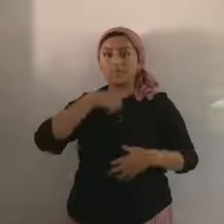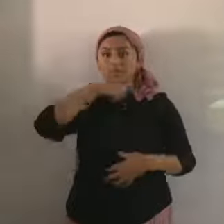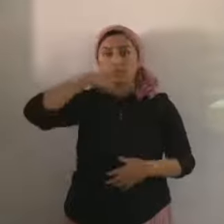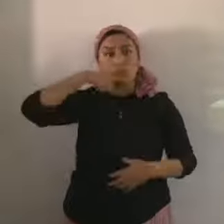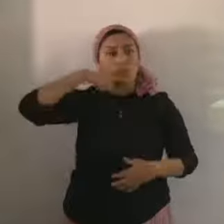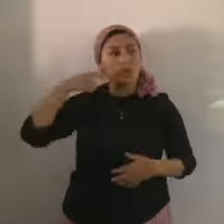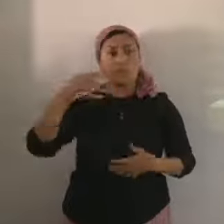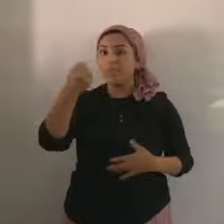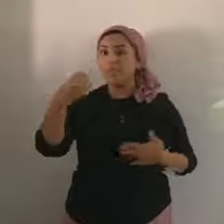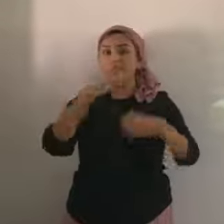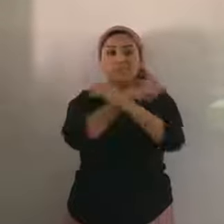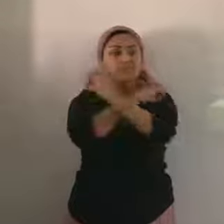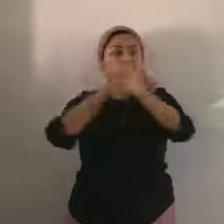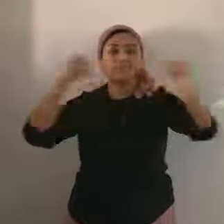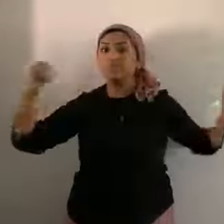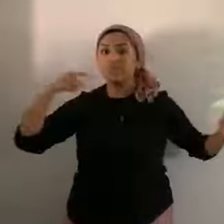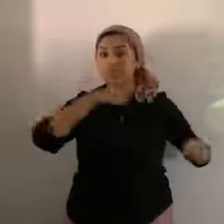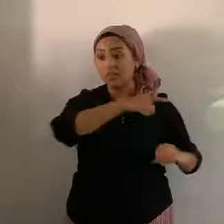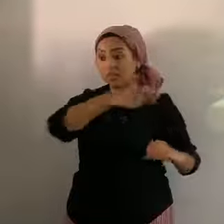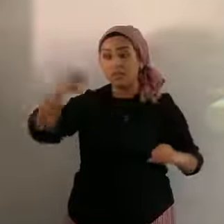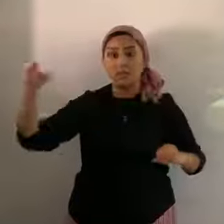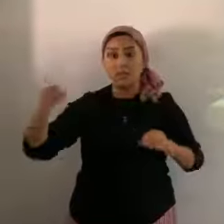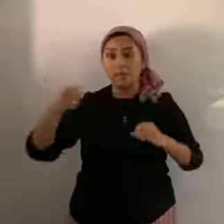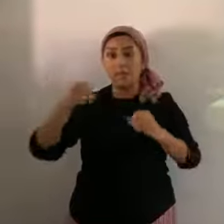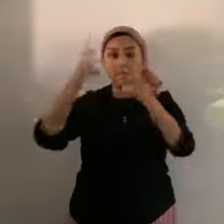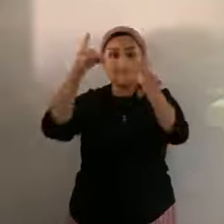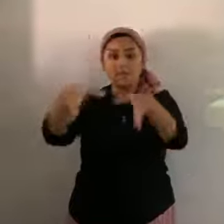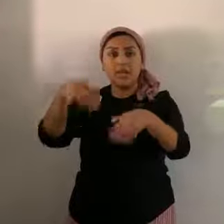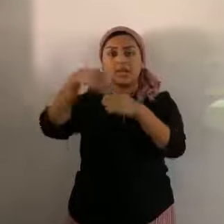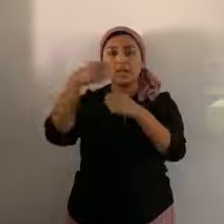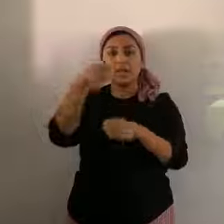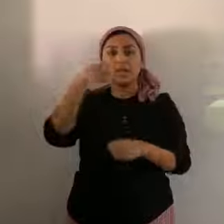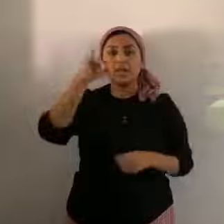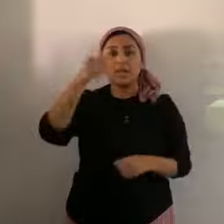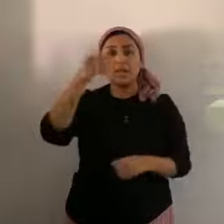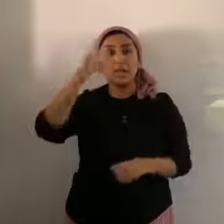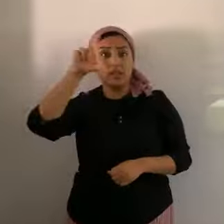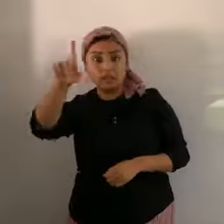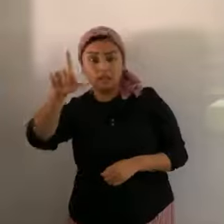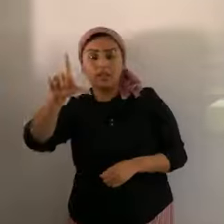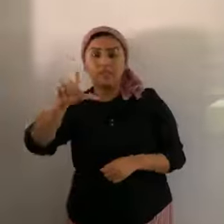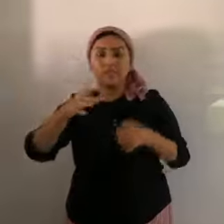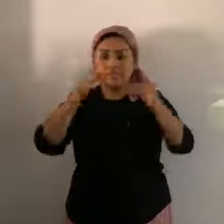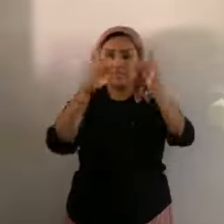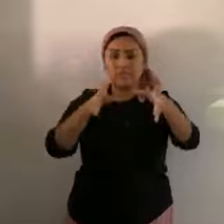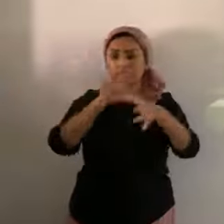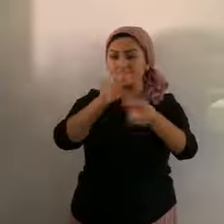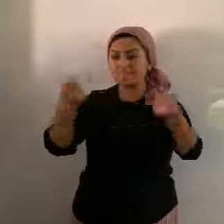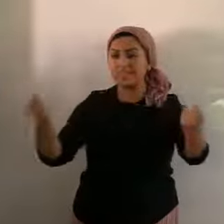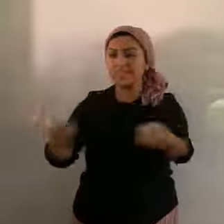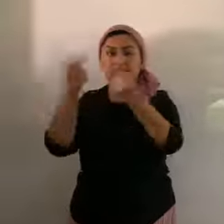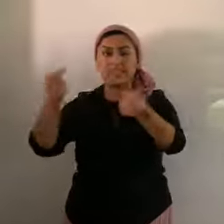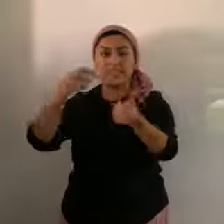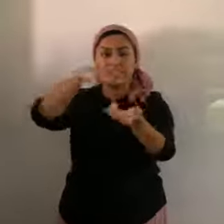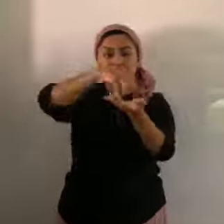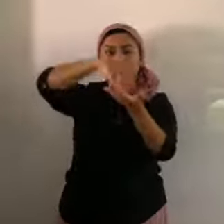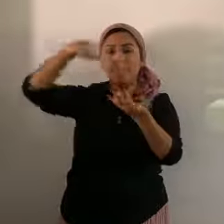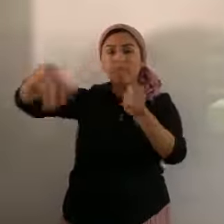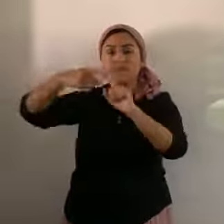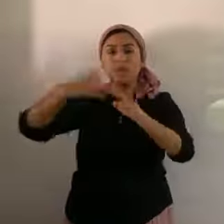secos. Toda la maldad de ellos fue en Gilgal. Allí pues les tomé aversión por la perversidad de sus obras, los echaré de mi